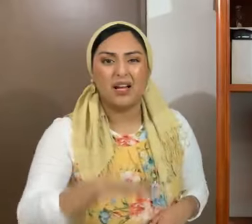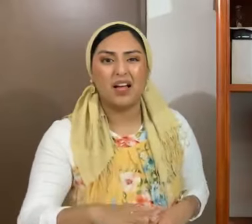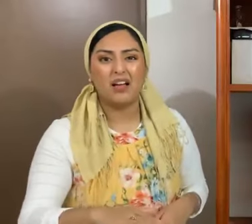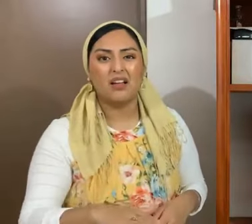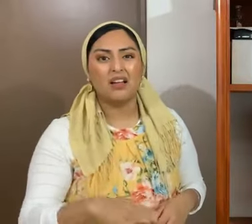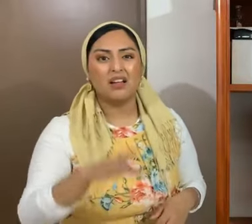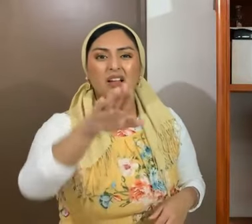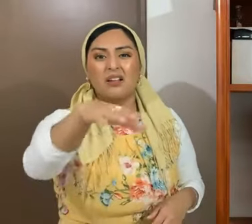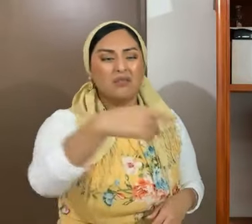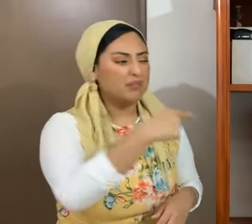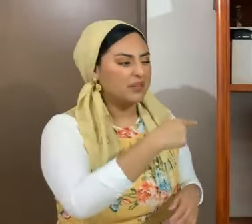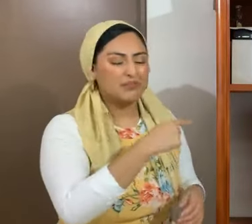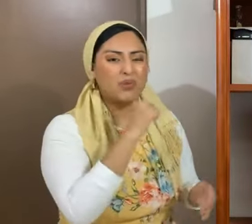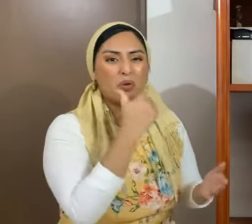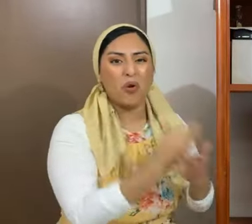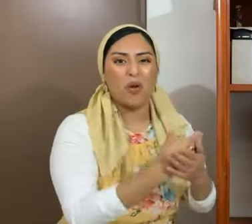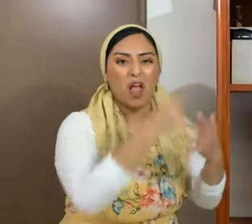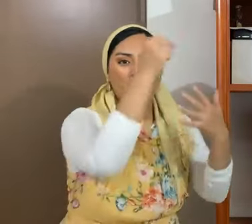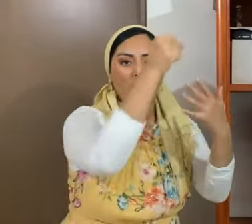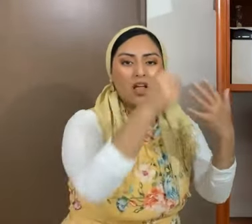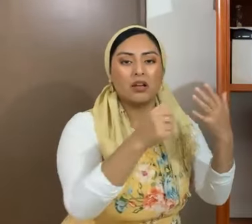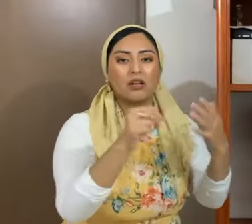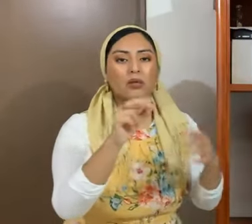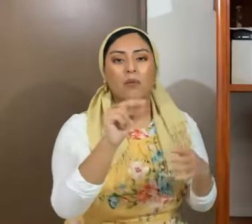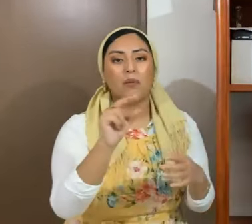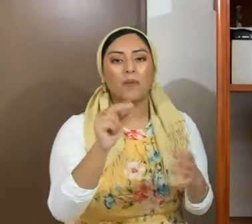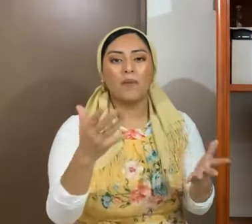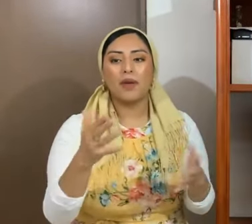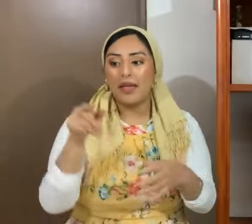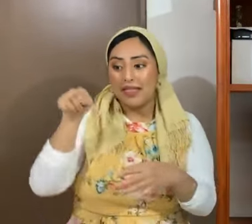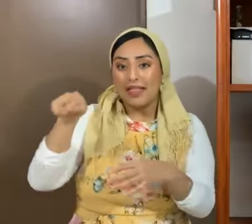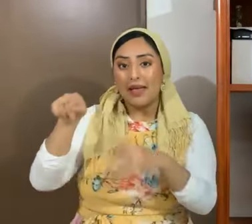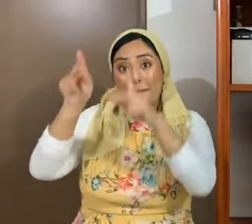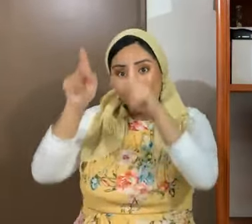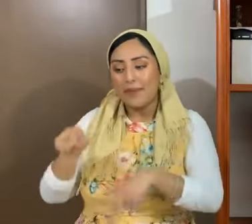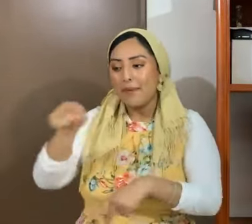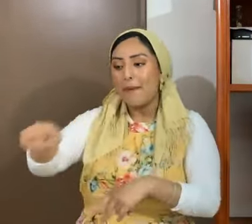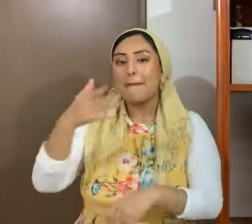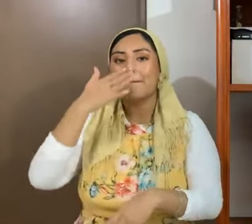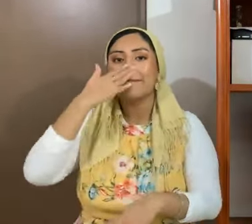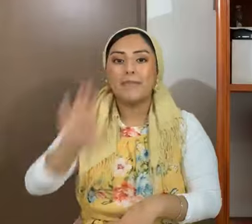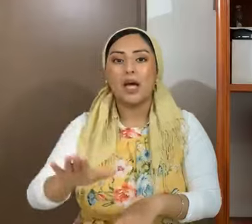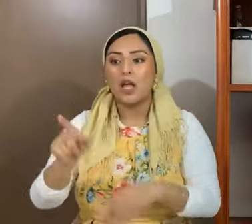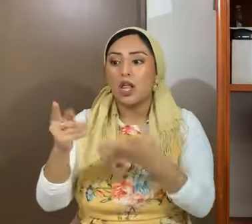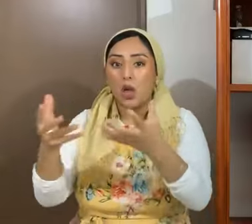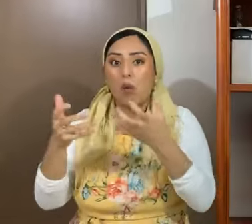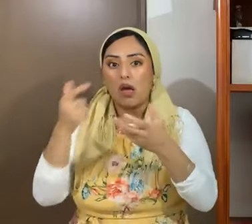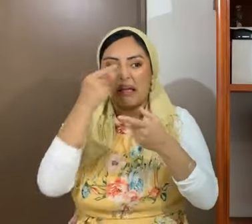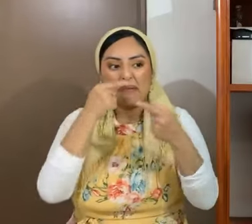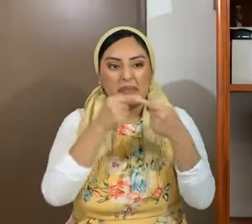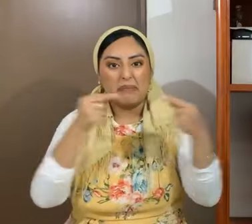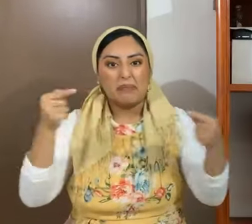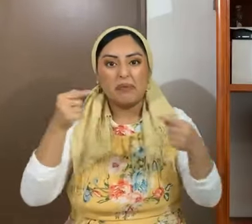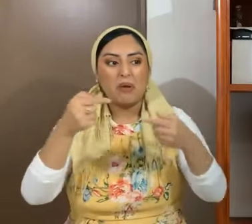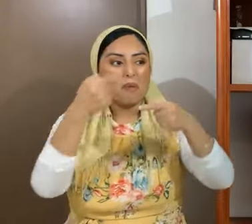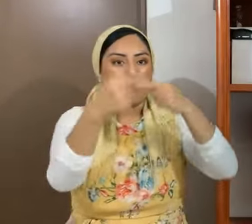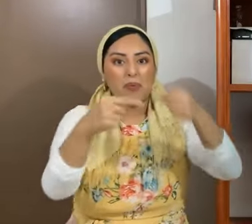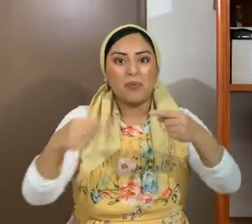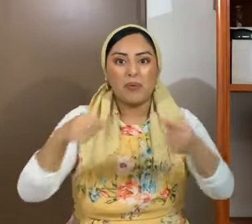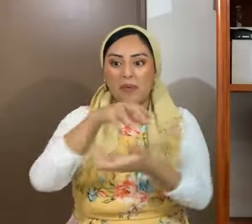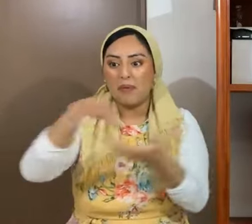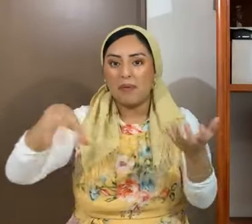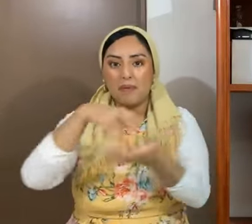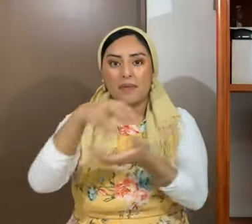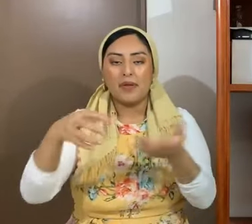y el Roy dijo aquello y no está bien, pero no es porque no esté bien, es porque ellos son cizaña y porque buscan crear división entre